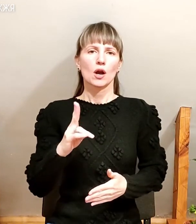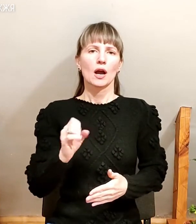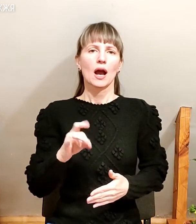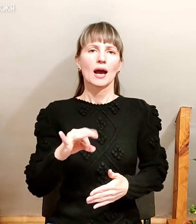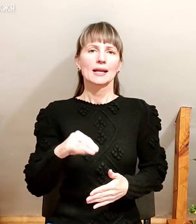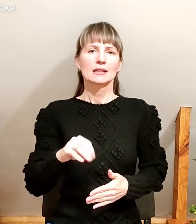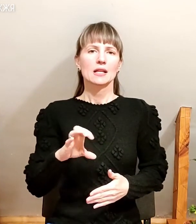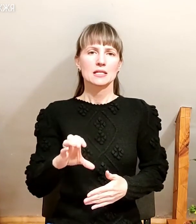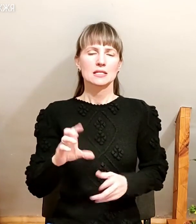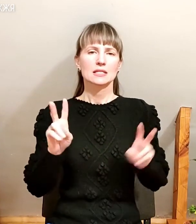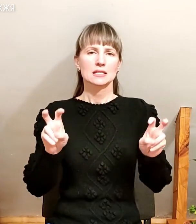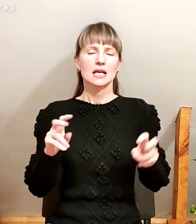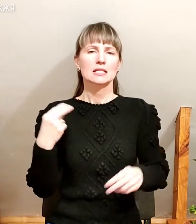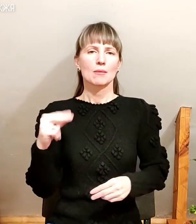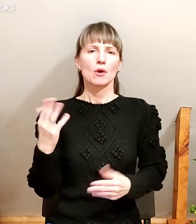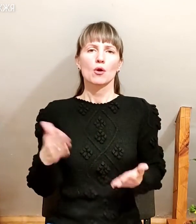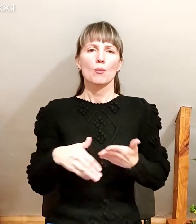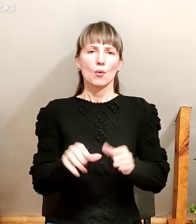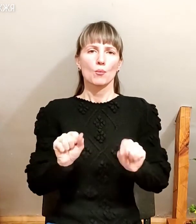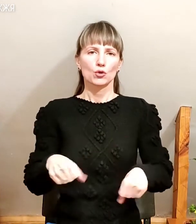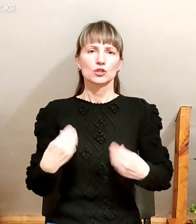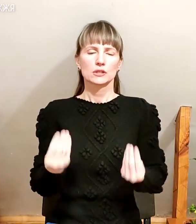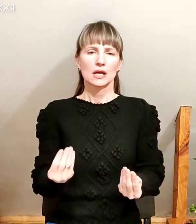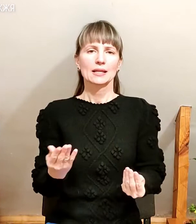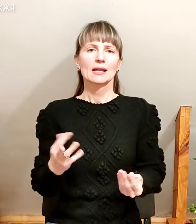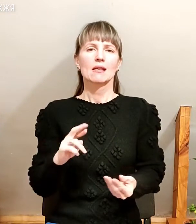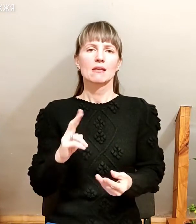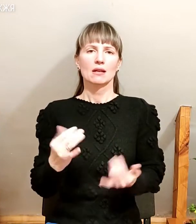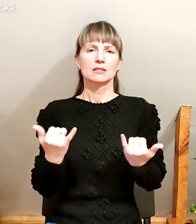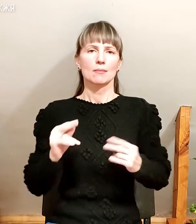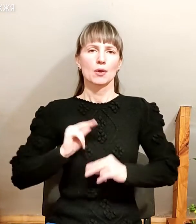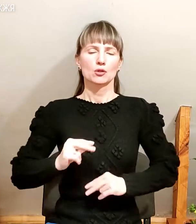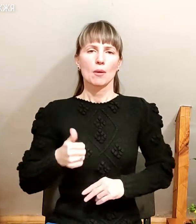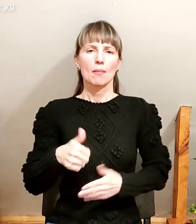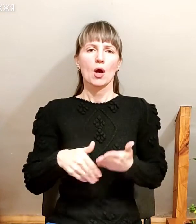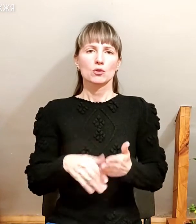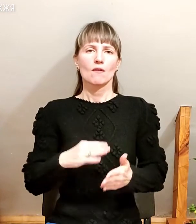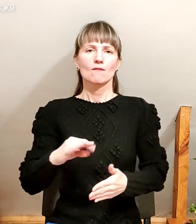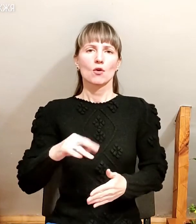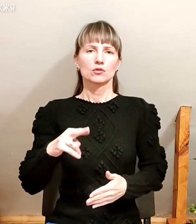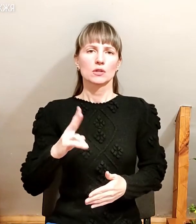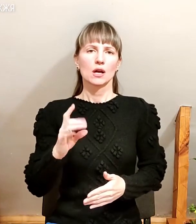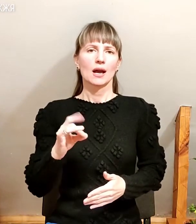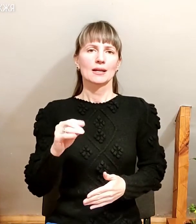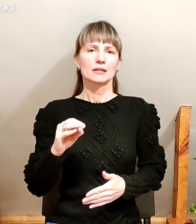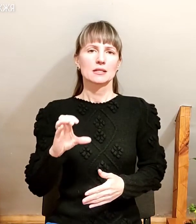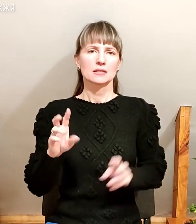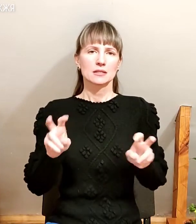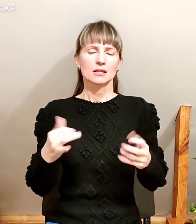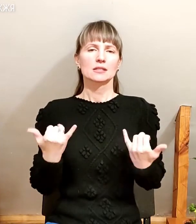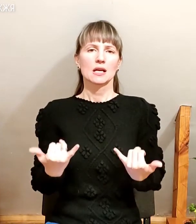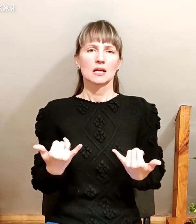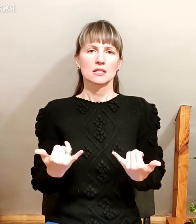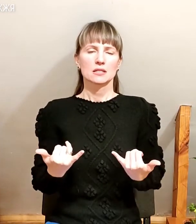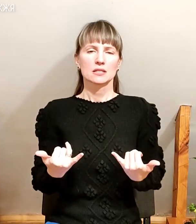яку допомогу можуть надати і, власне, як зараз працює благодійний фонд «Карітас». Дивіться, зараз